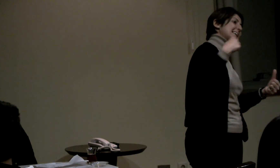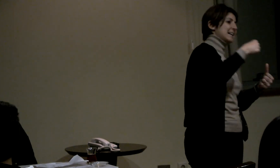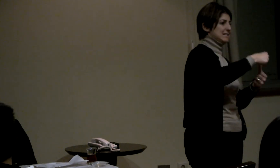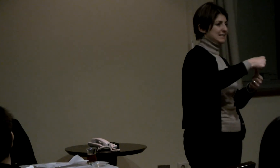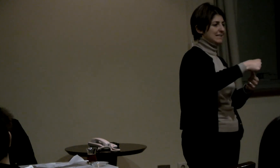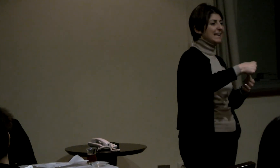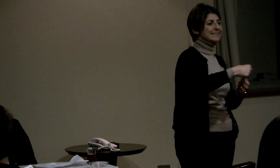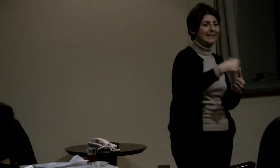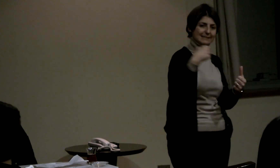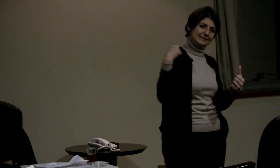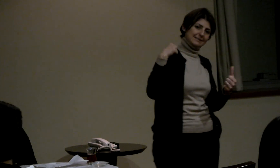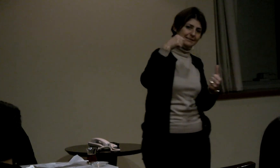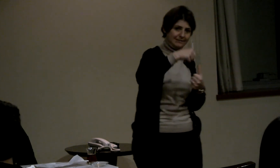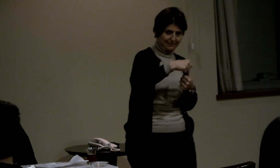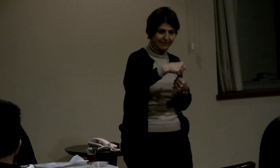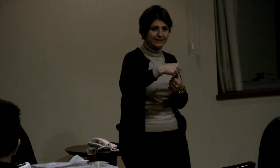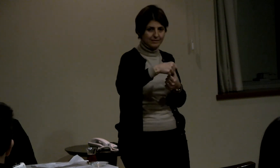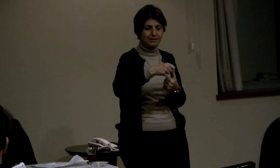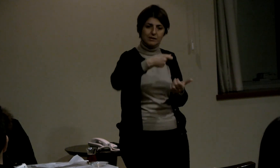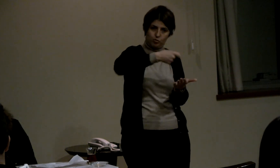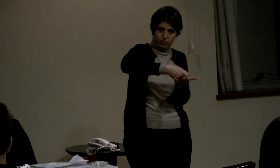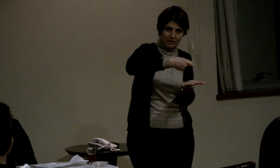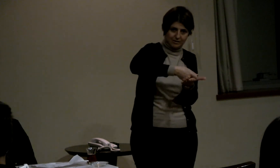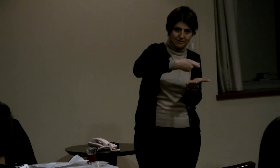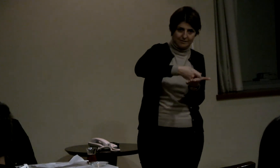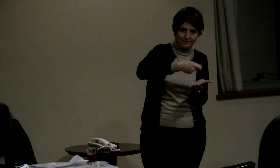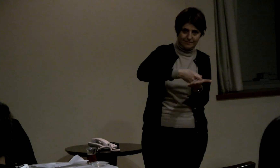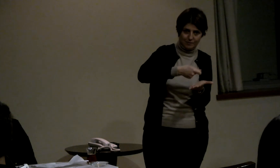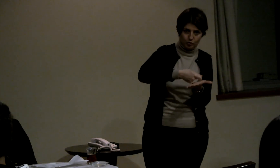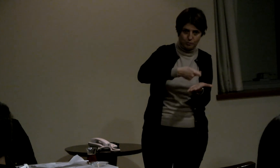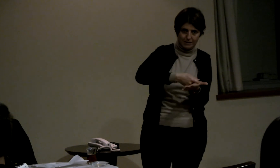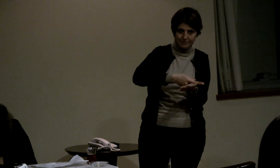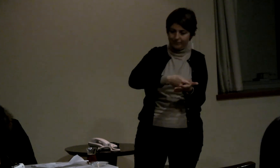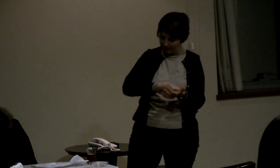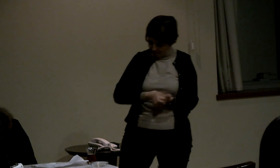Tekrar, yeniden. Evet, ücret. Evet.